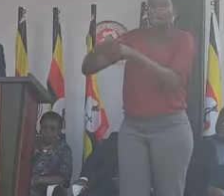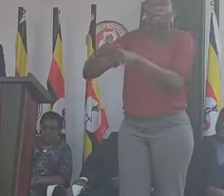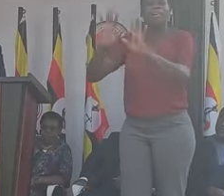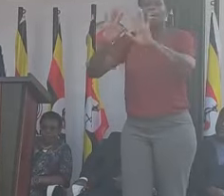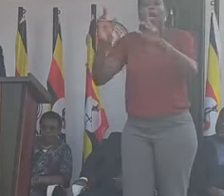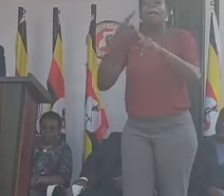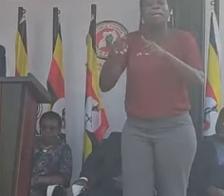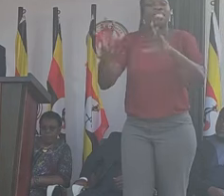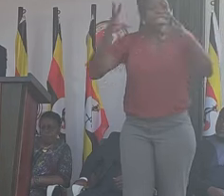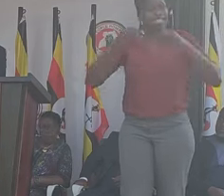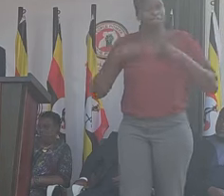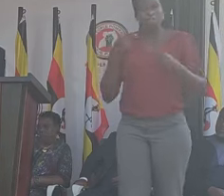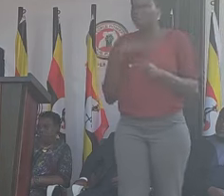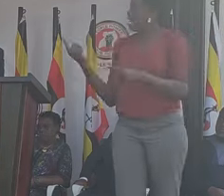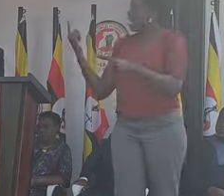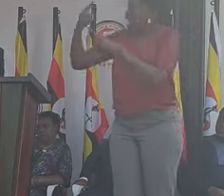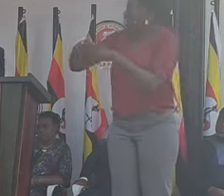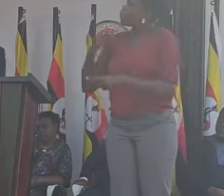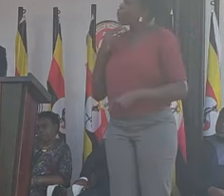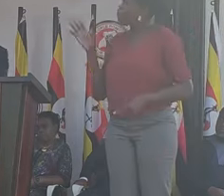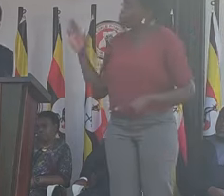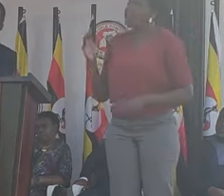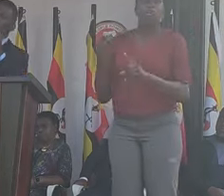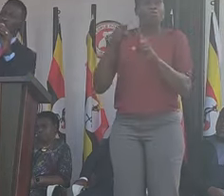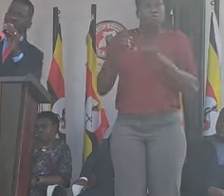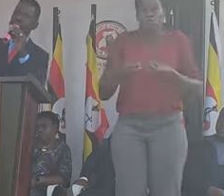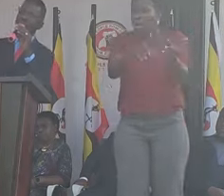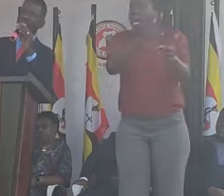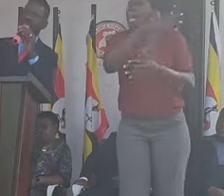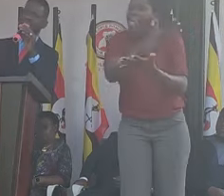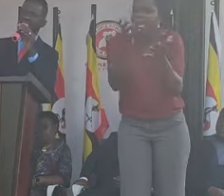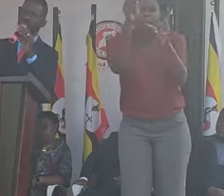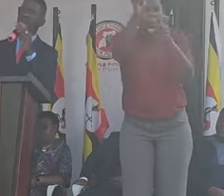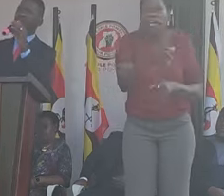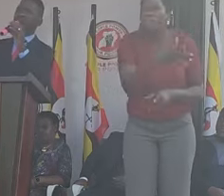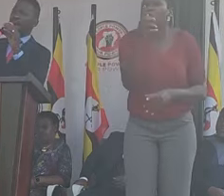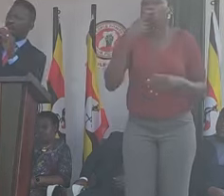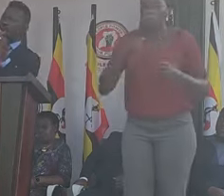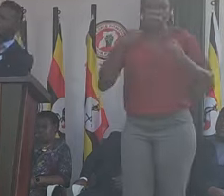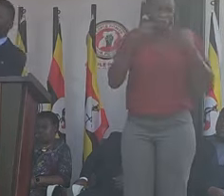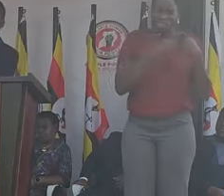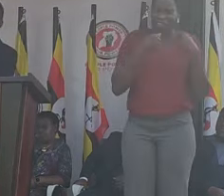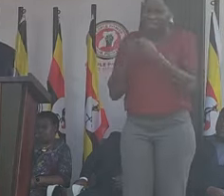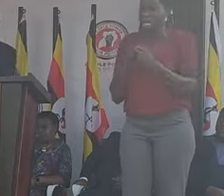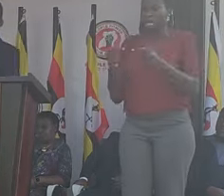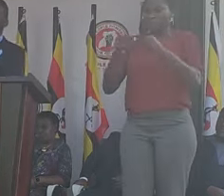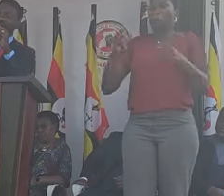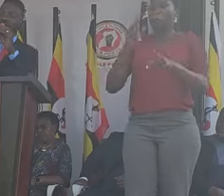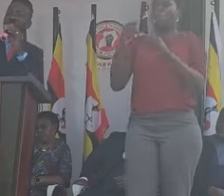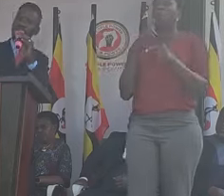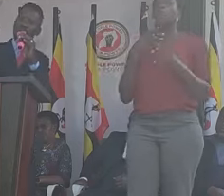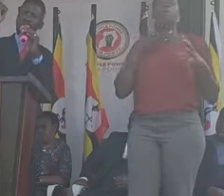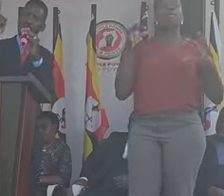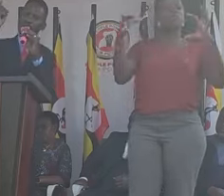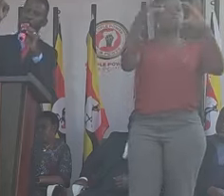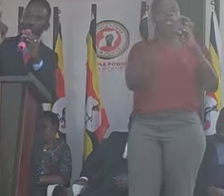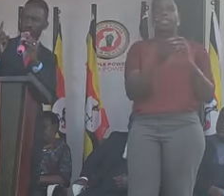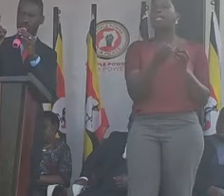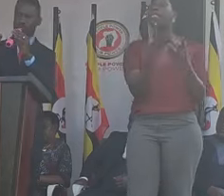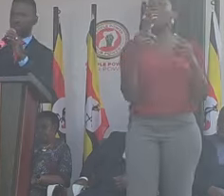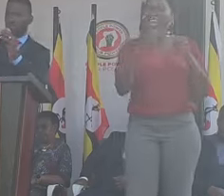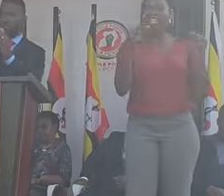Nemu nzikirize nange nga tendo boziri ange kubigambo bi. Nti omuntu ye na alwanyisa abalwanire dembo kwatagana ye mulabe